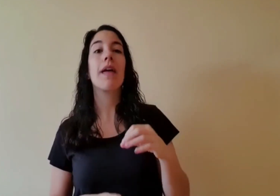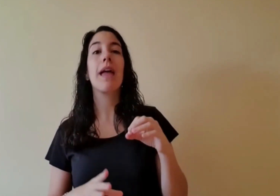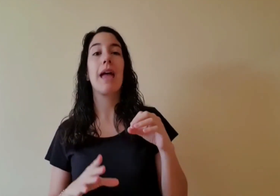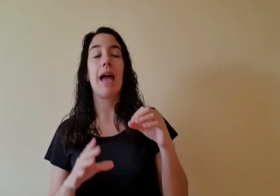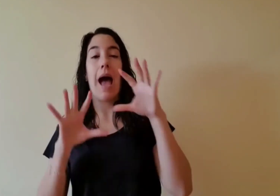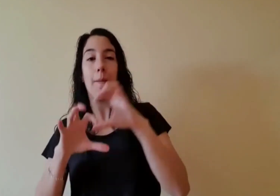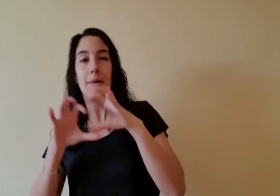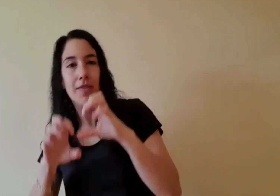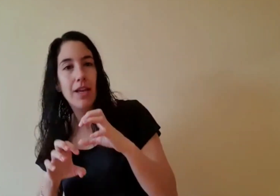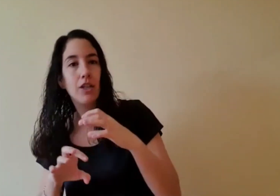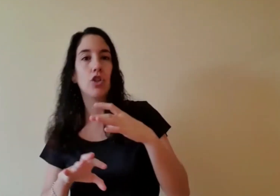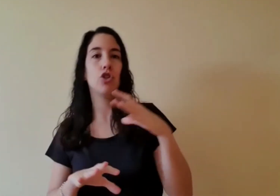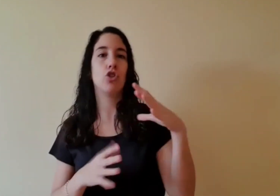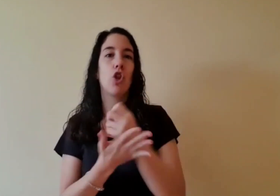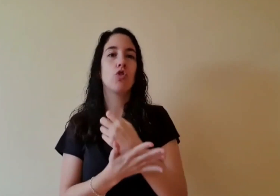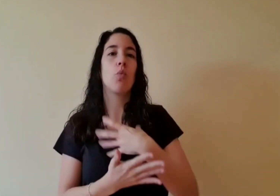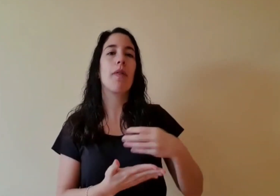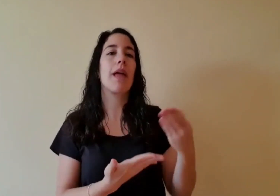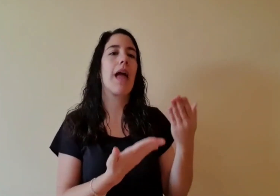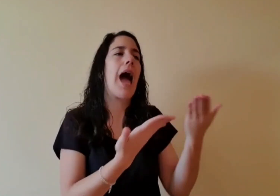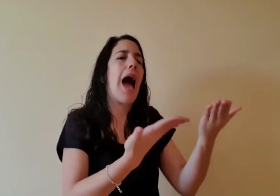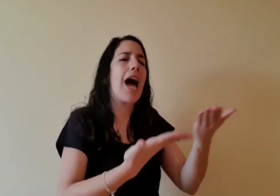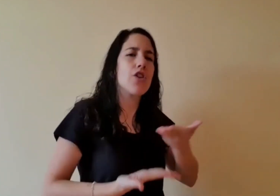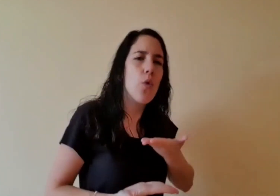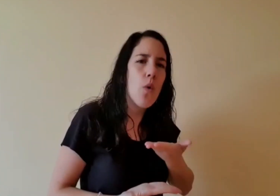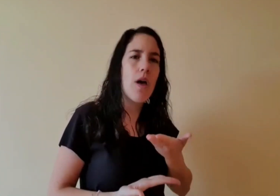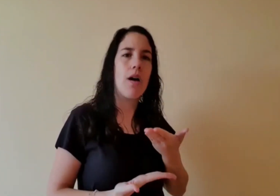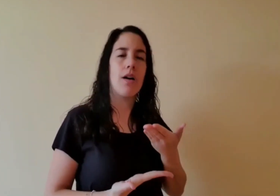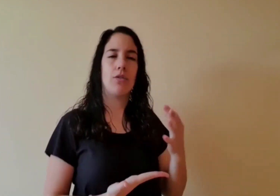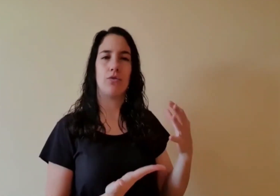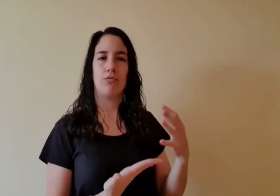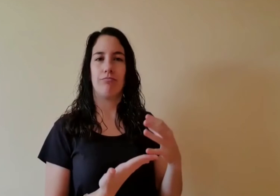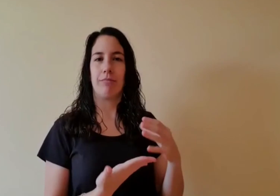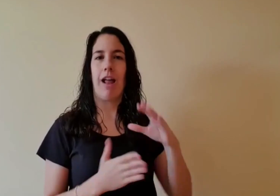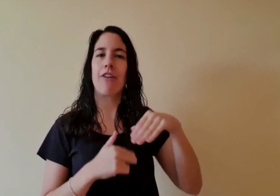ayuda. Un beso muy fuerte y disfrutad del día.